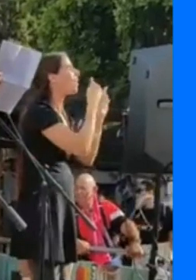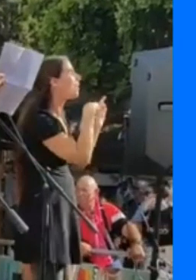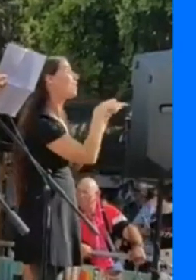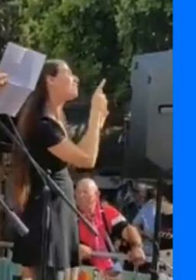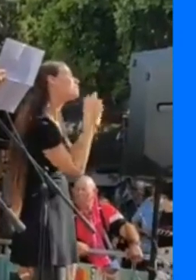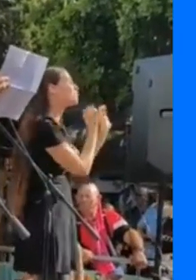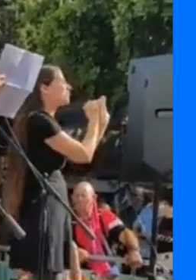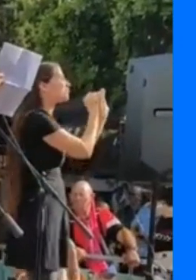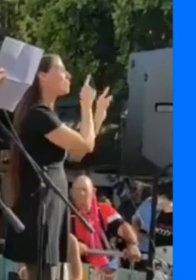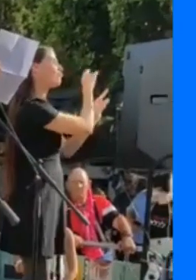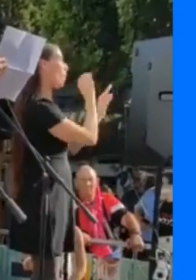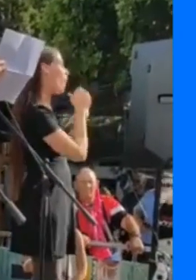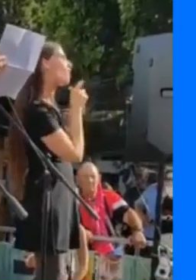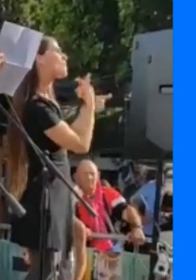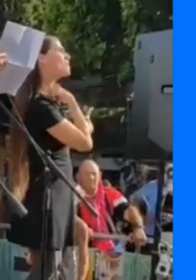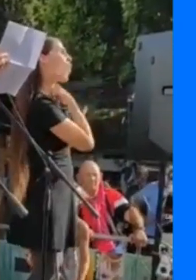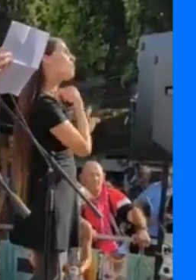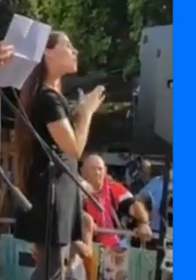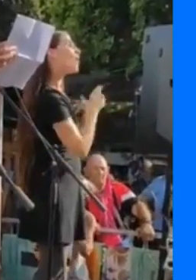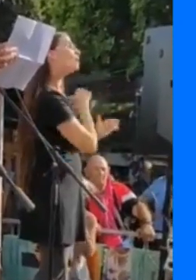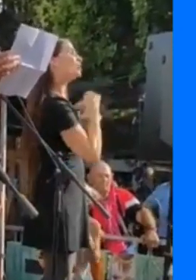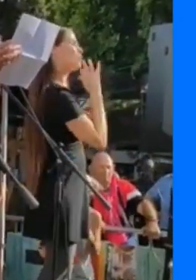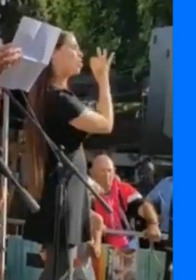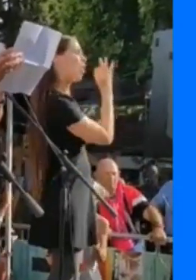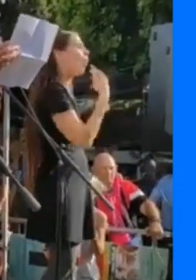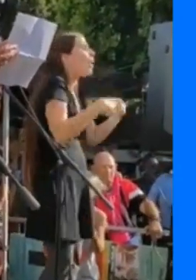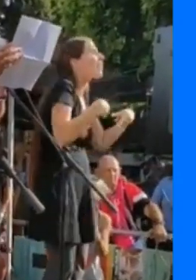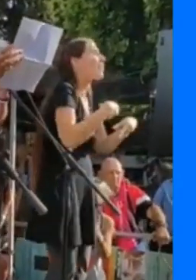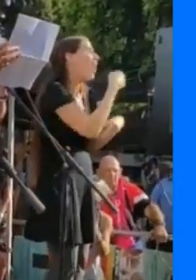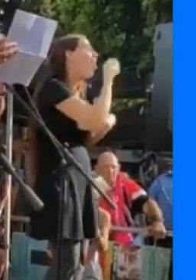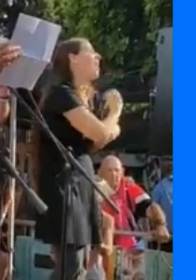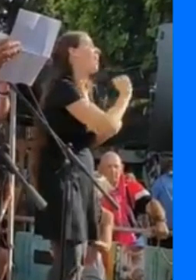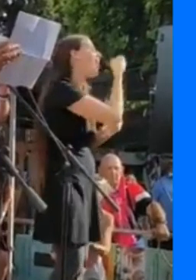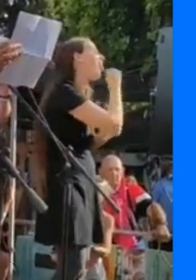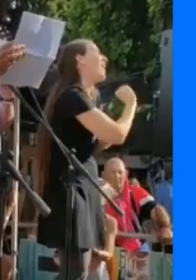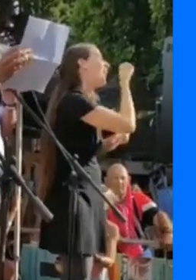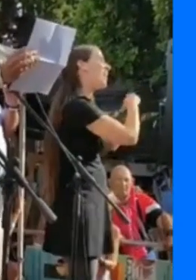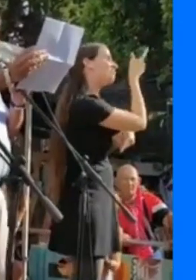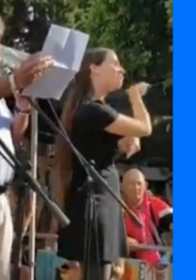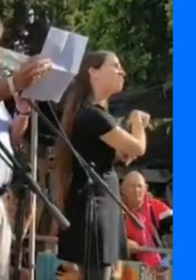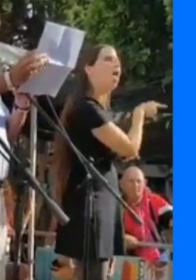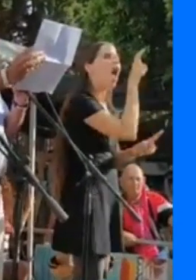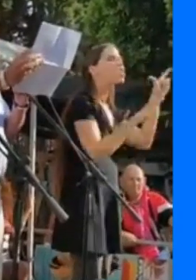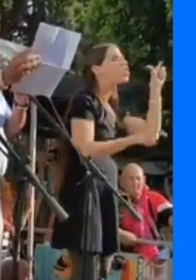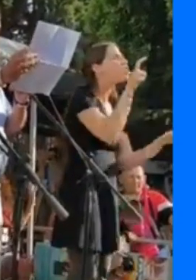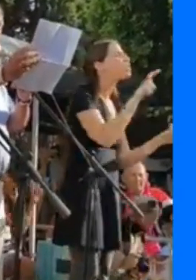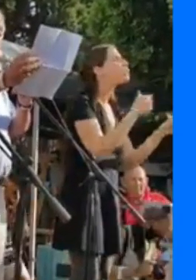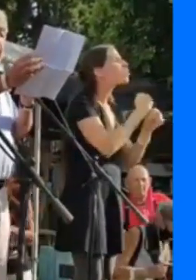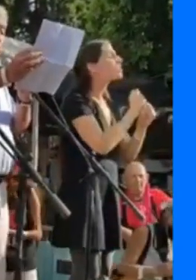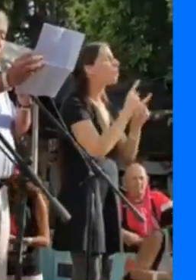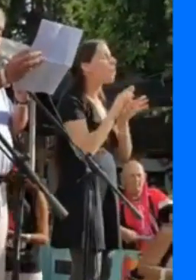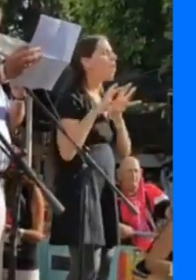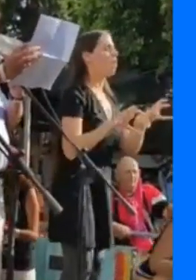תשוקותיו וצרכיו האישיים, פחדנים וחנפים, אנשים שמפעילים טרור